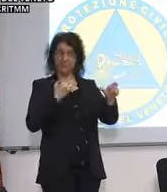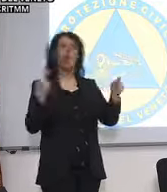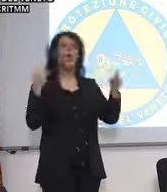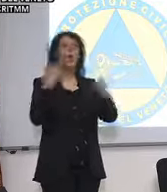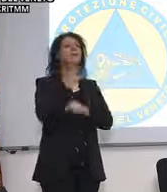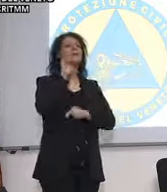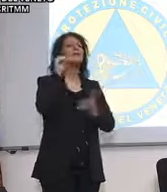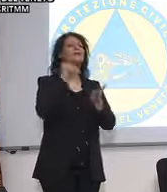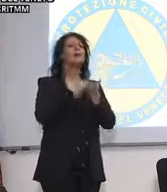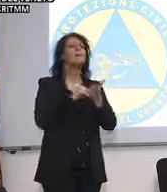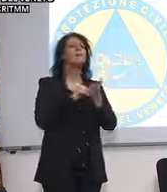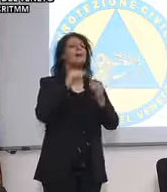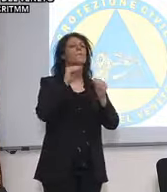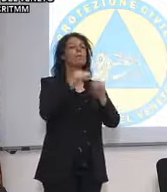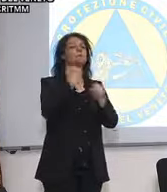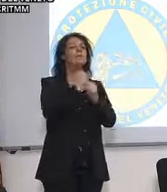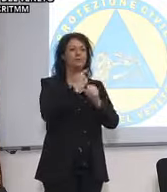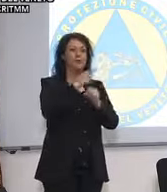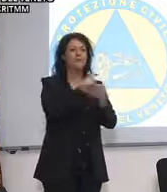siete già risposti?